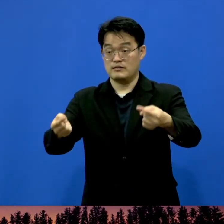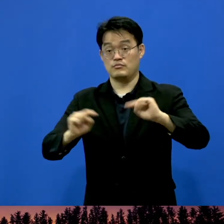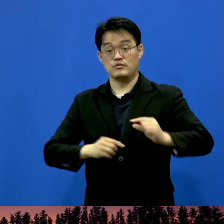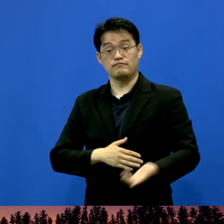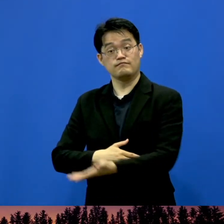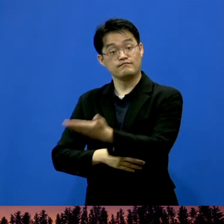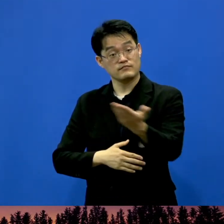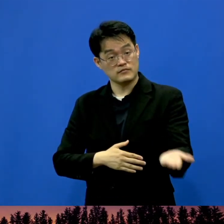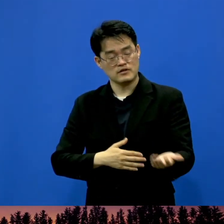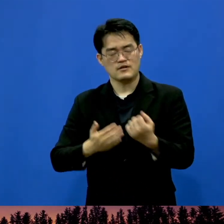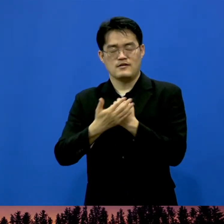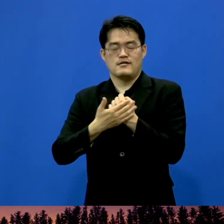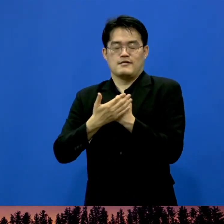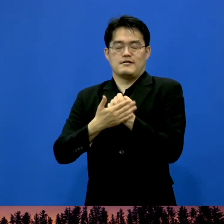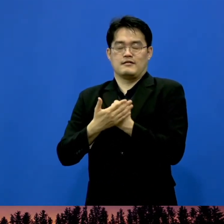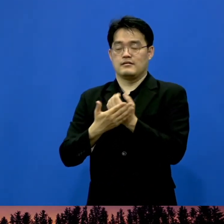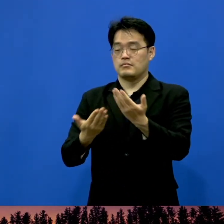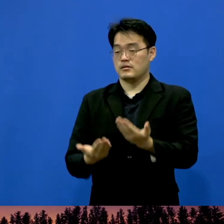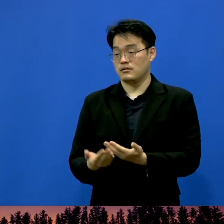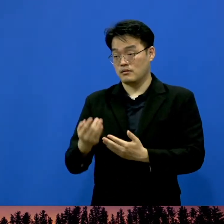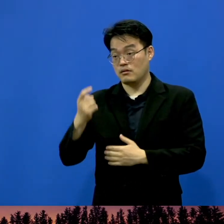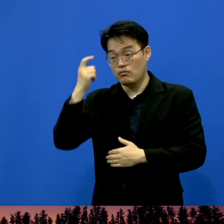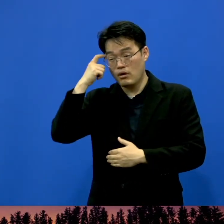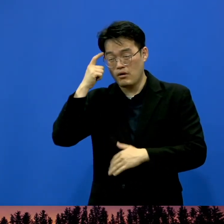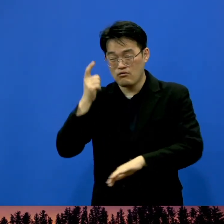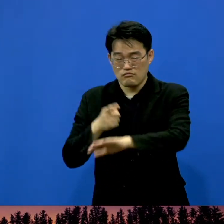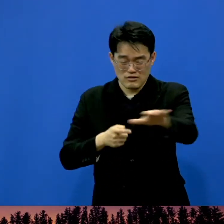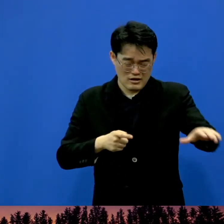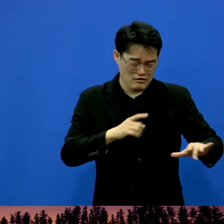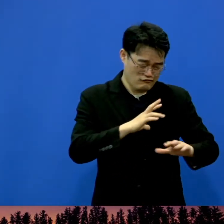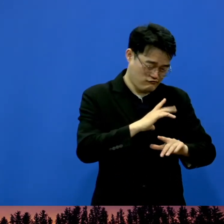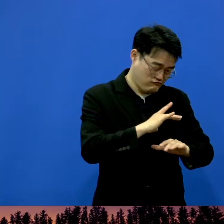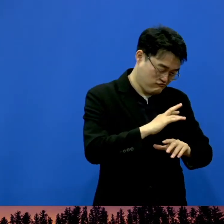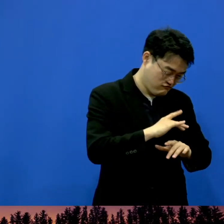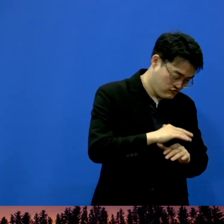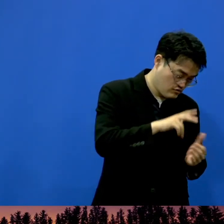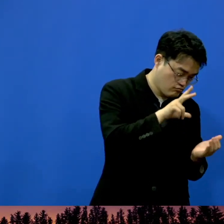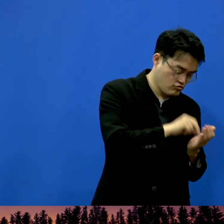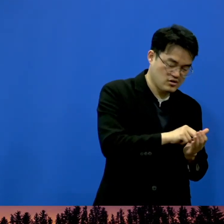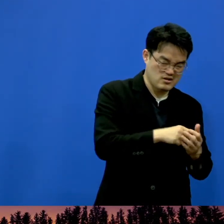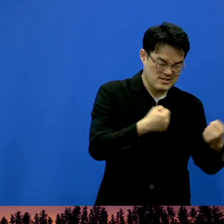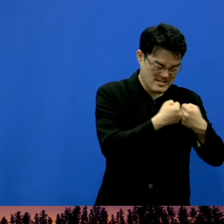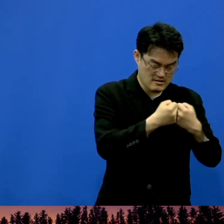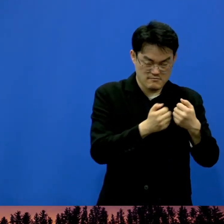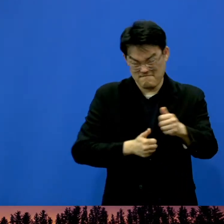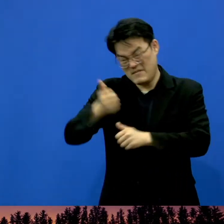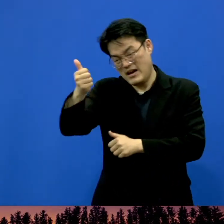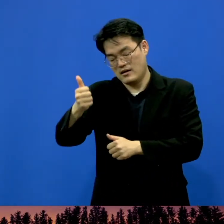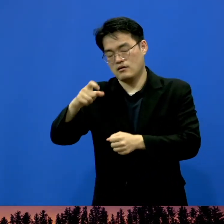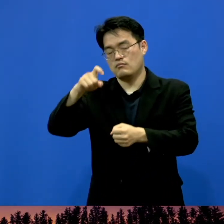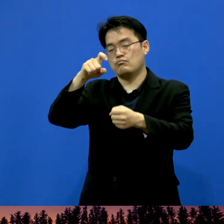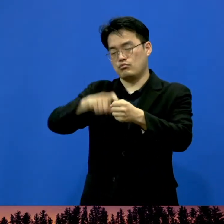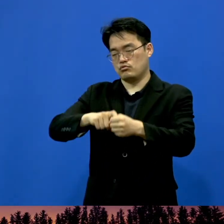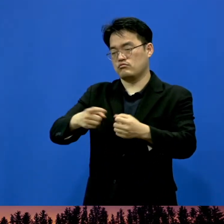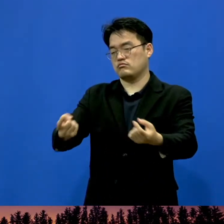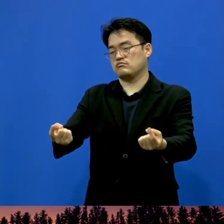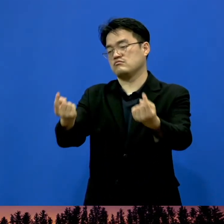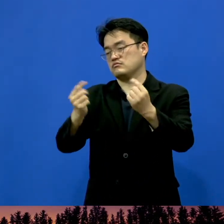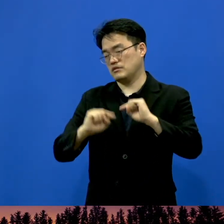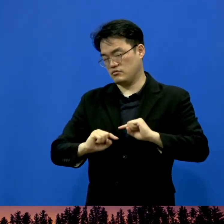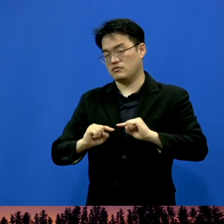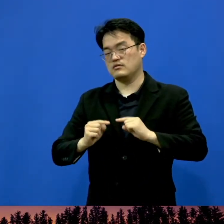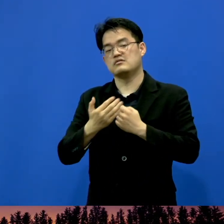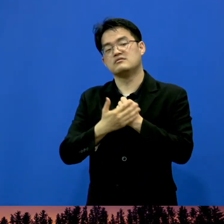사실 우리의 삶에서 일어난 수많은 두려움을 이겨내기 위해서 우리가 와서 이 자리에 와서 은혜를